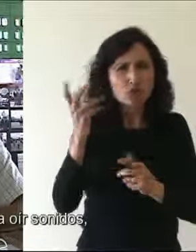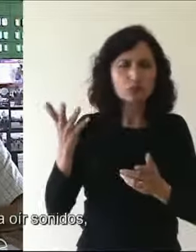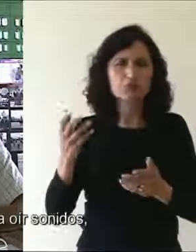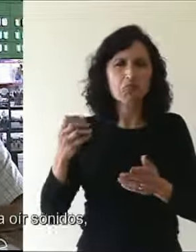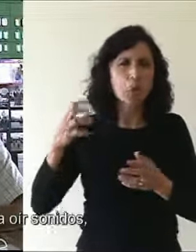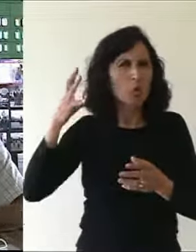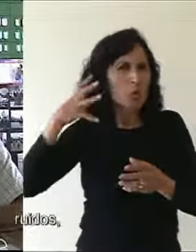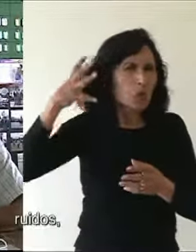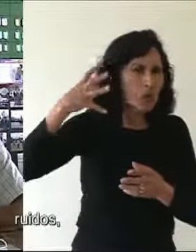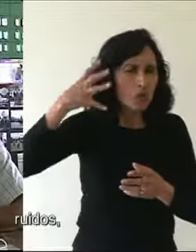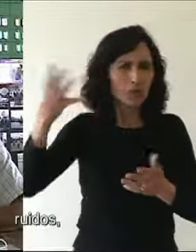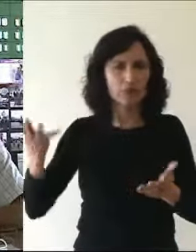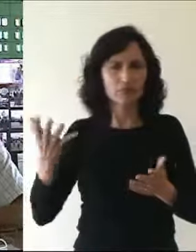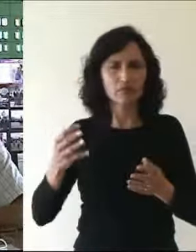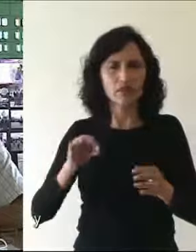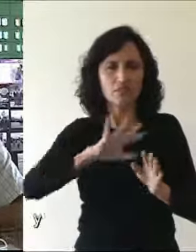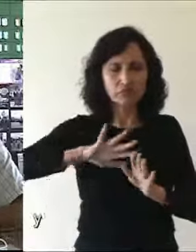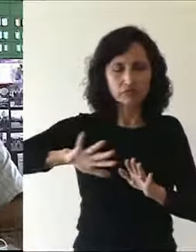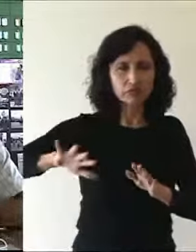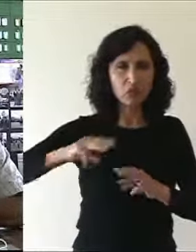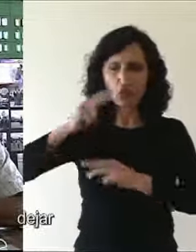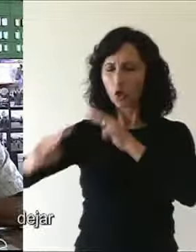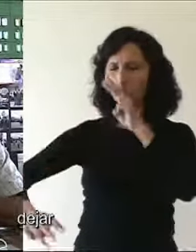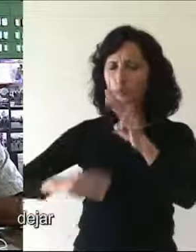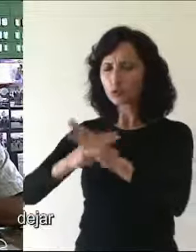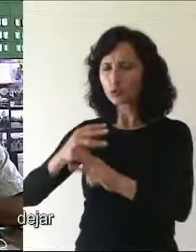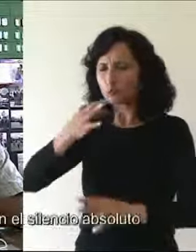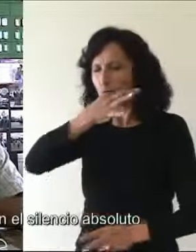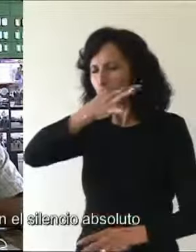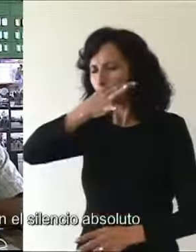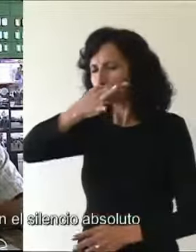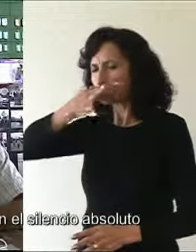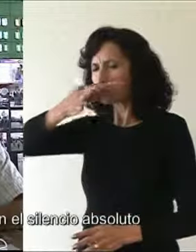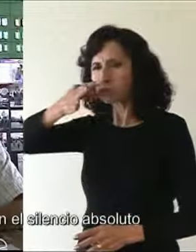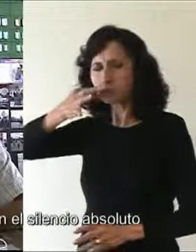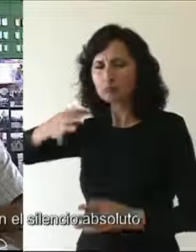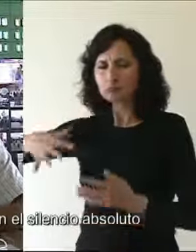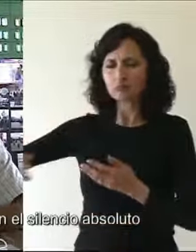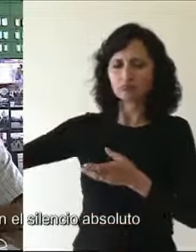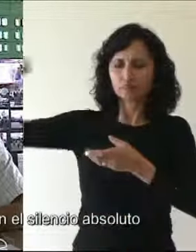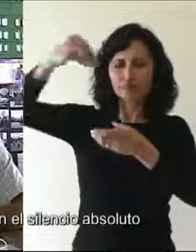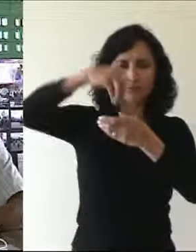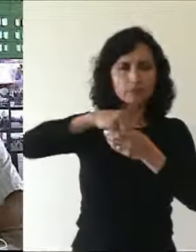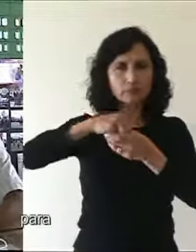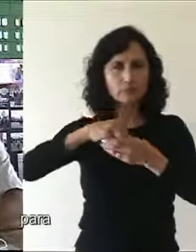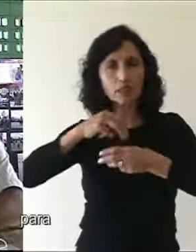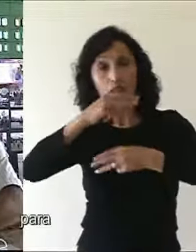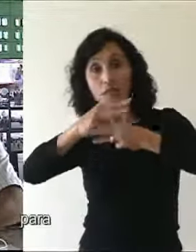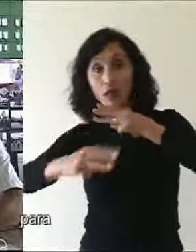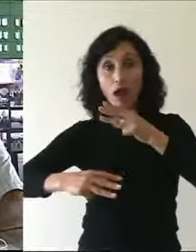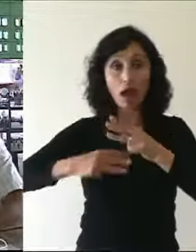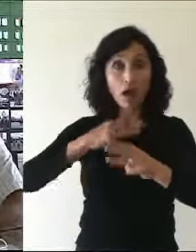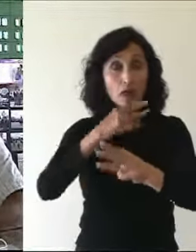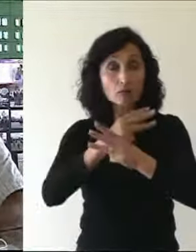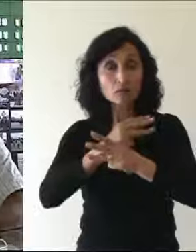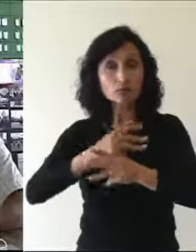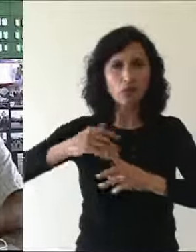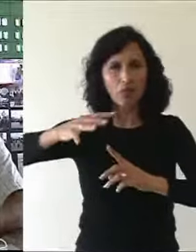oír sonidos, ruidos, y dejar de estar en el silencio absoluto para